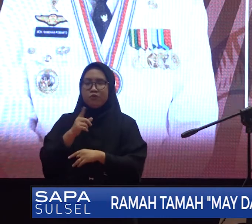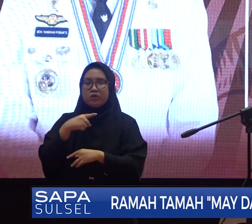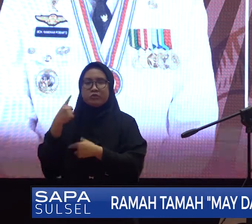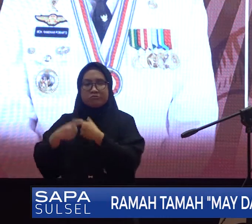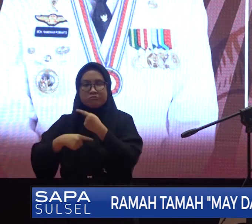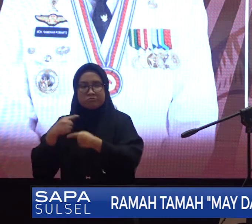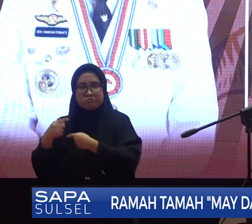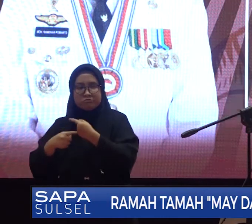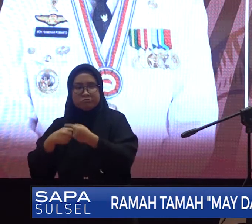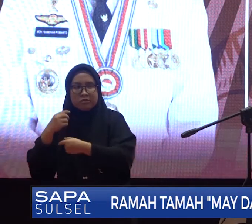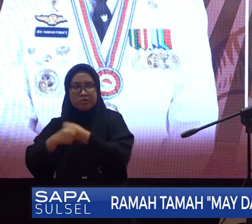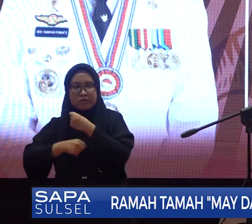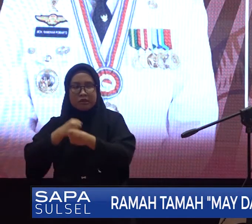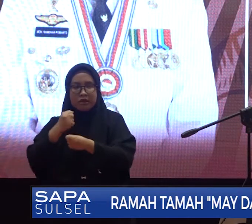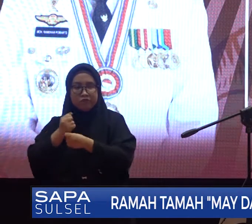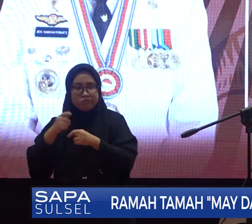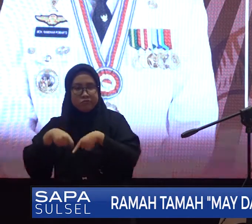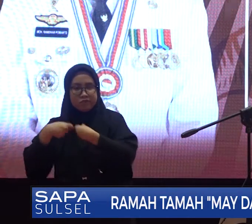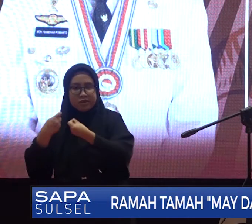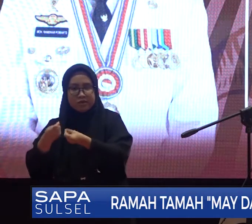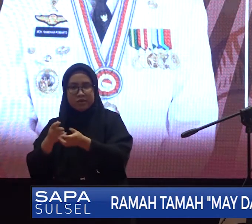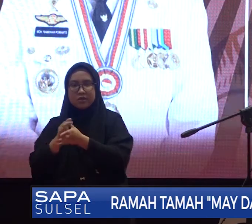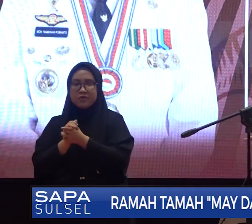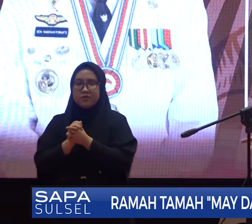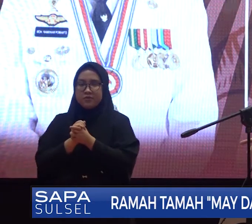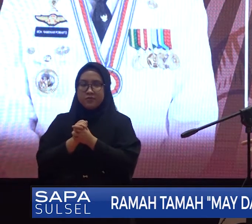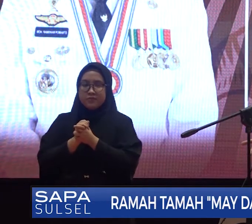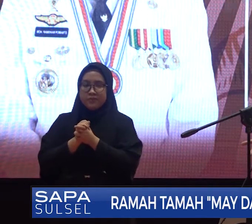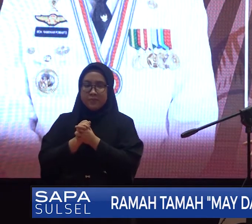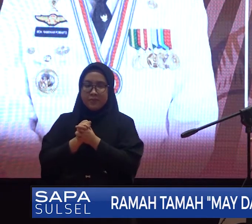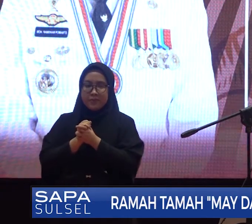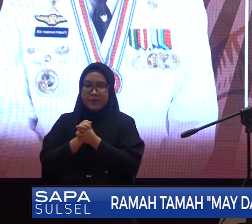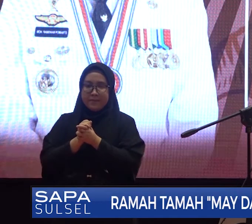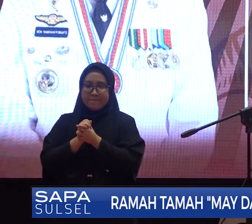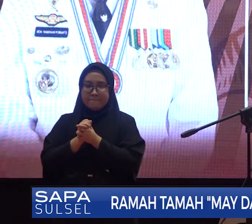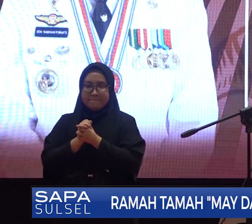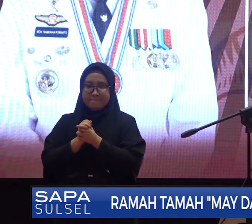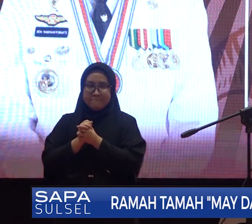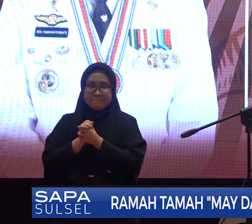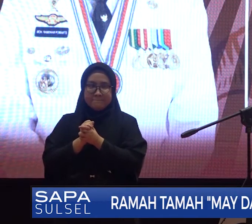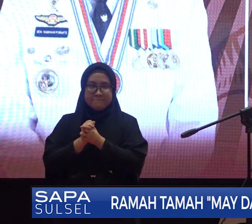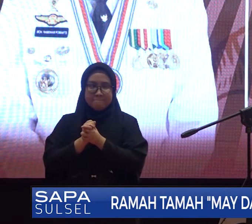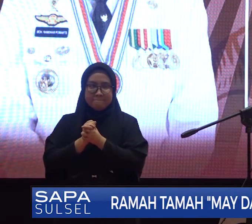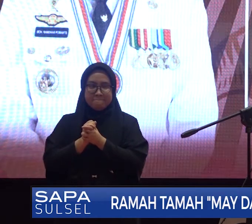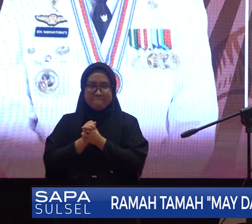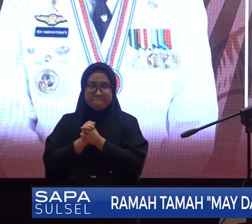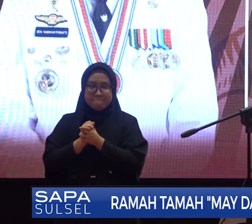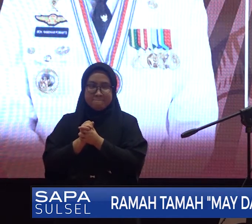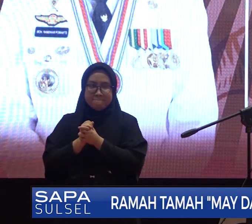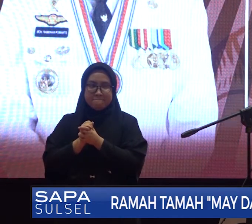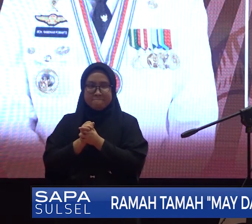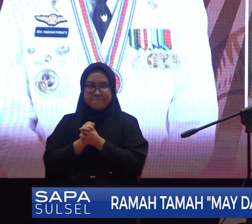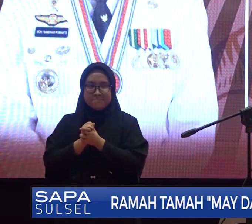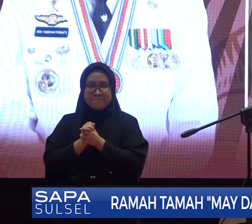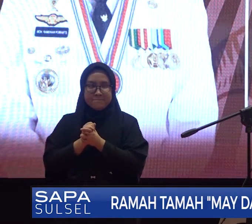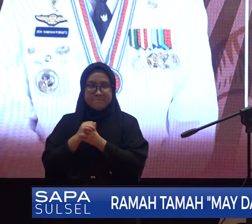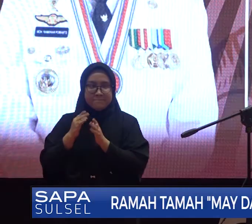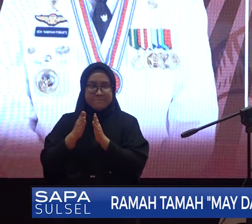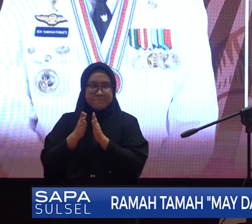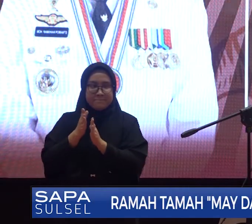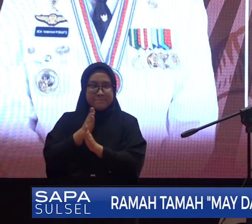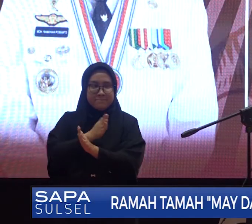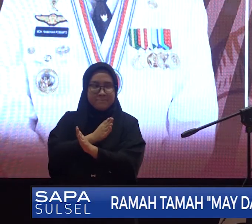tahun selalu memberikan rekomendasi sebentar rekomendasinya kan Iya kah memang juga ya Sebelum ditanya